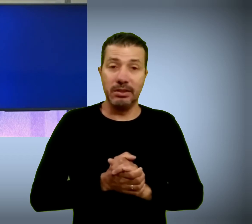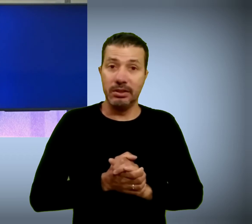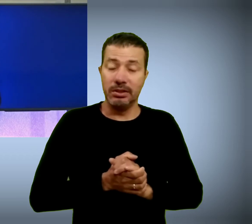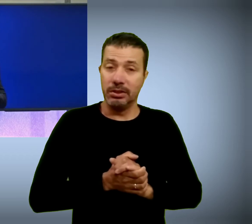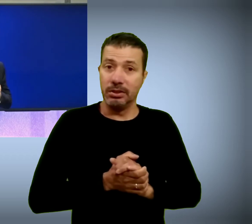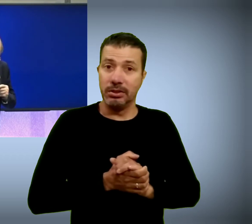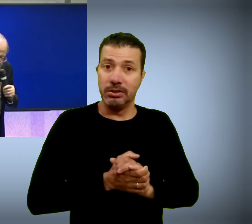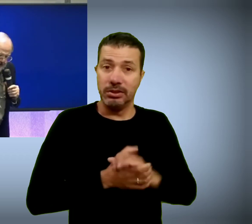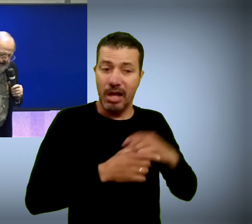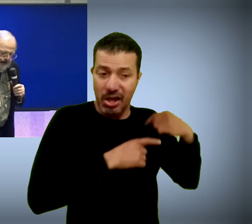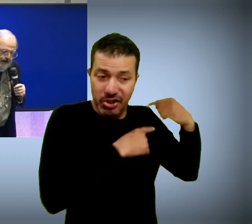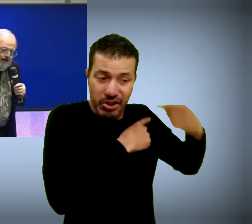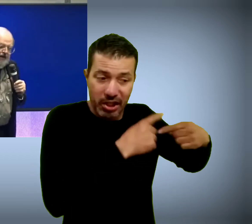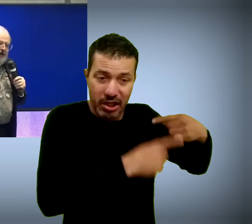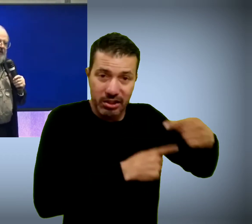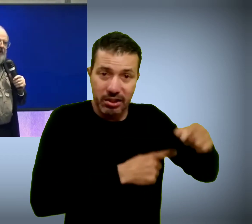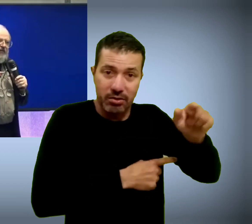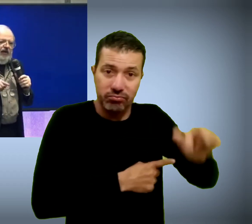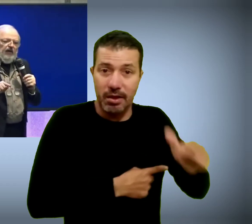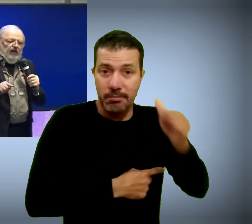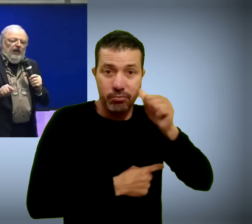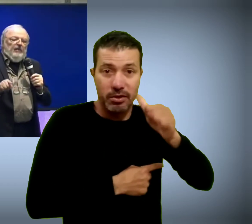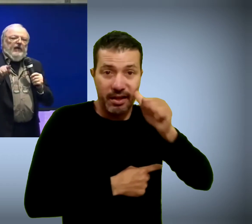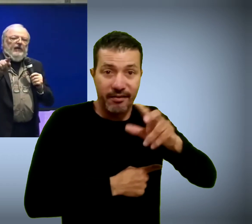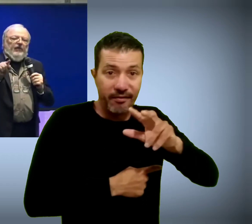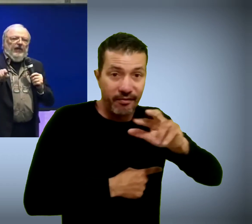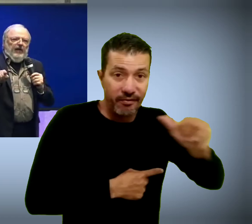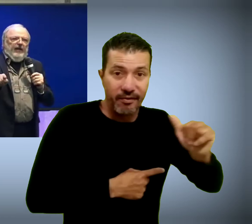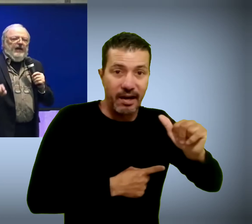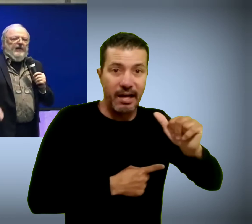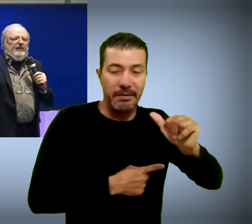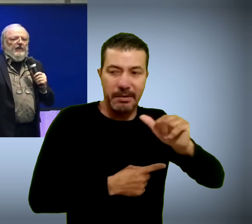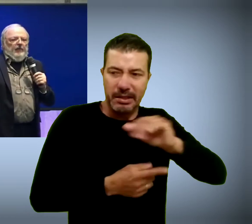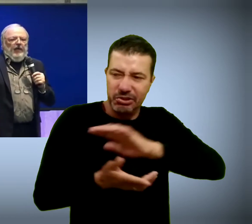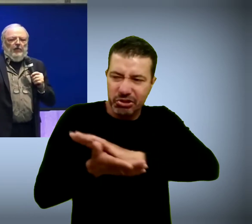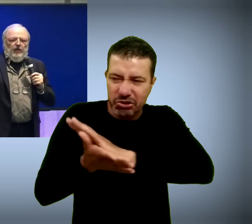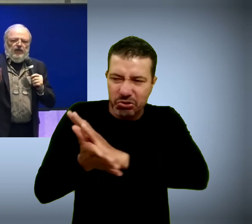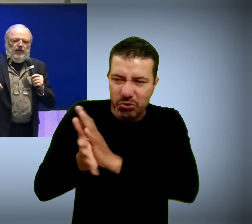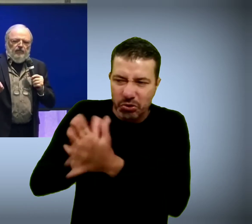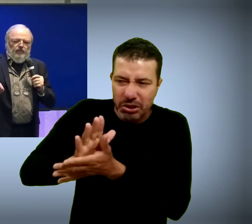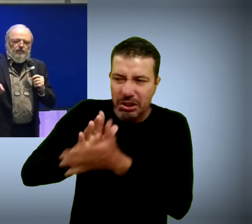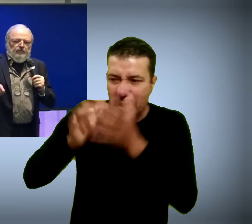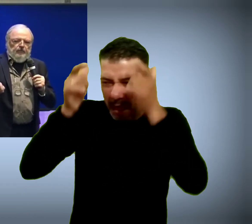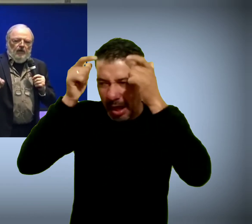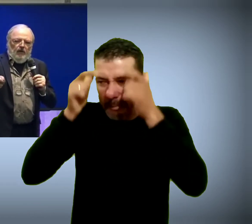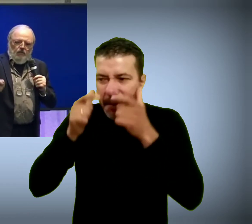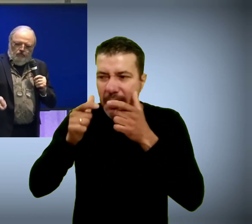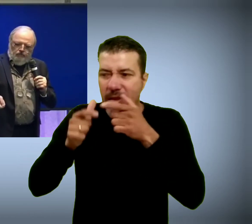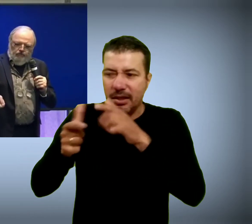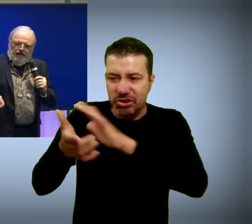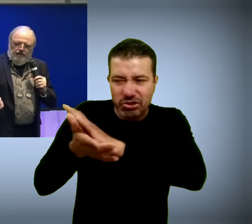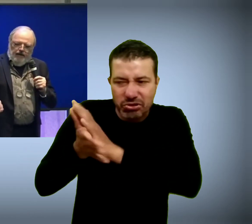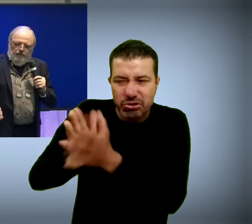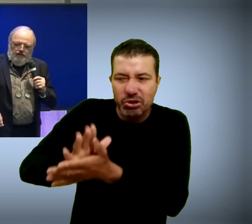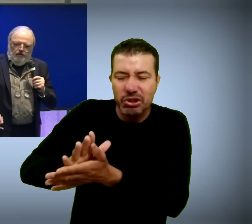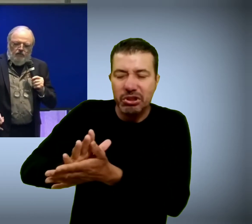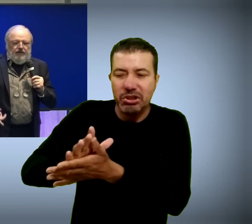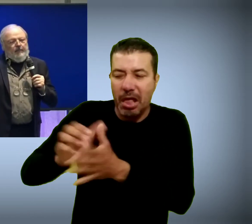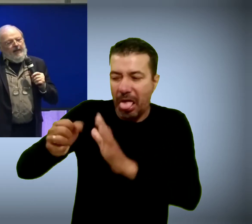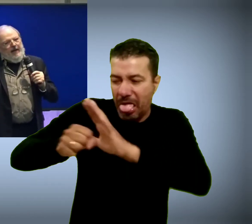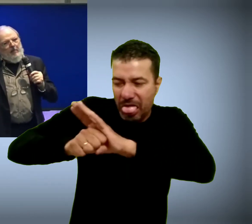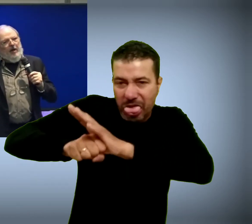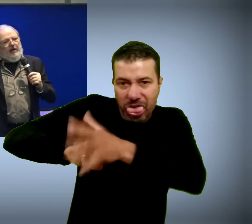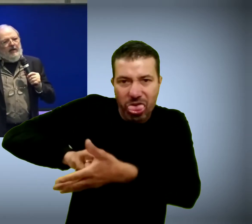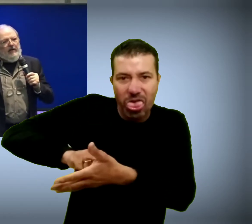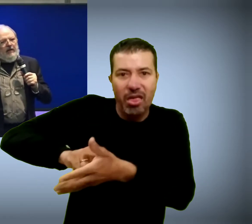dela, um descendente dela, ele vai vir para te ferir na cabeça, porque quando a gente bate na cabeça de